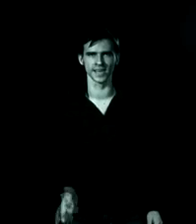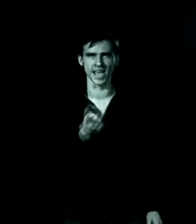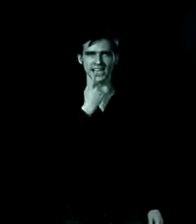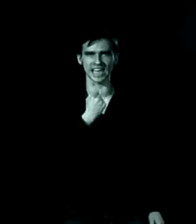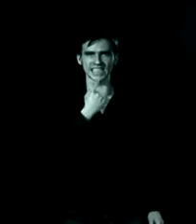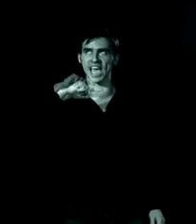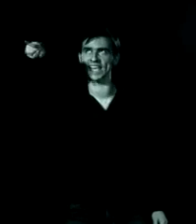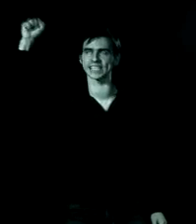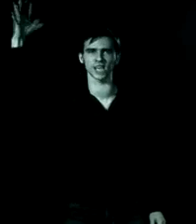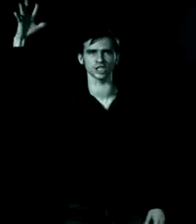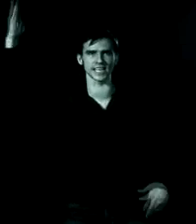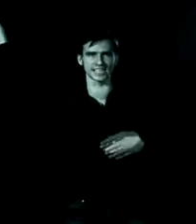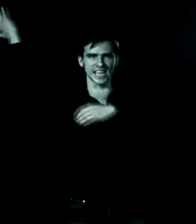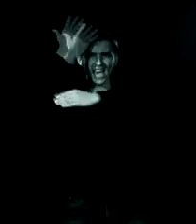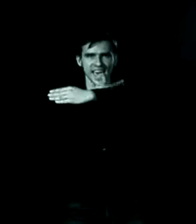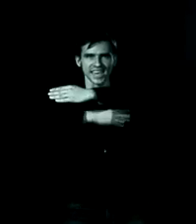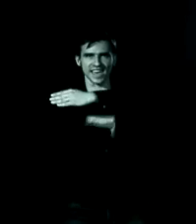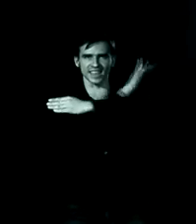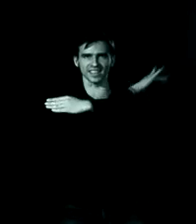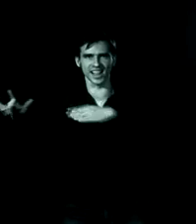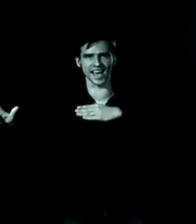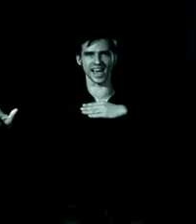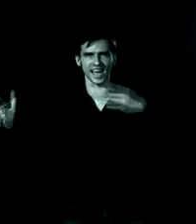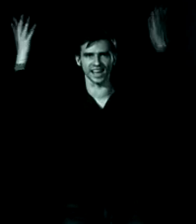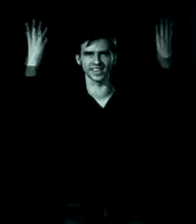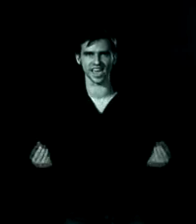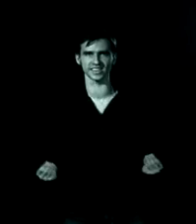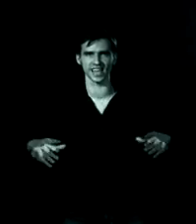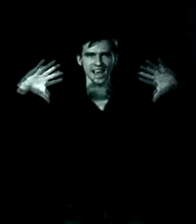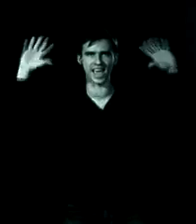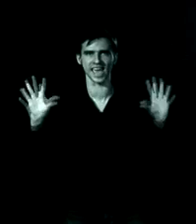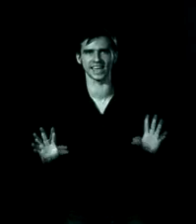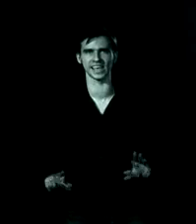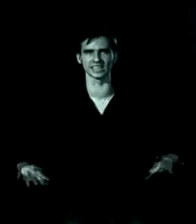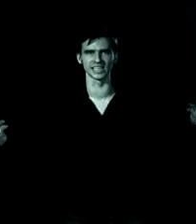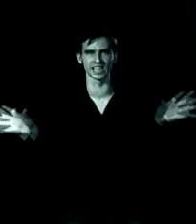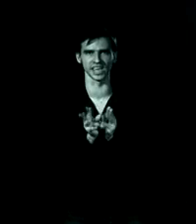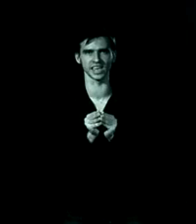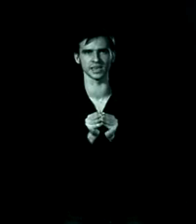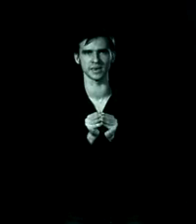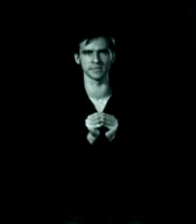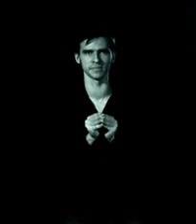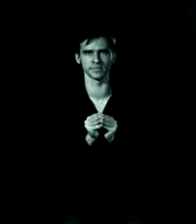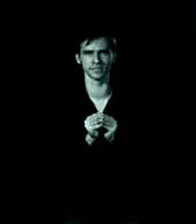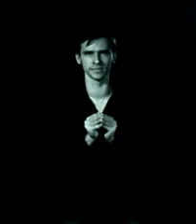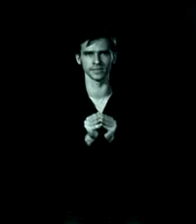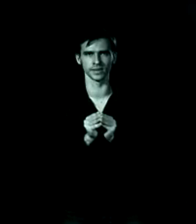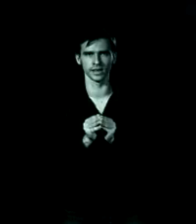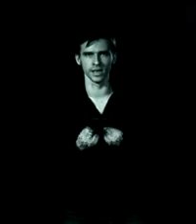день. Красное солнце сгорает дотла, день догорает с ним.